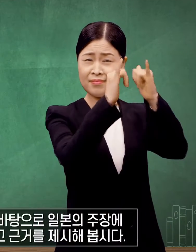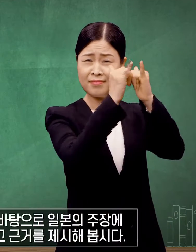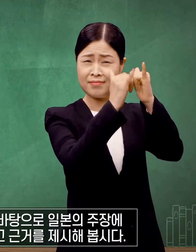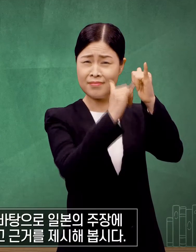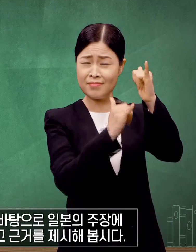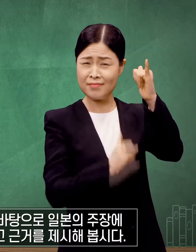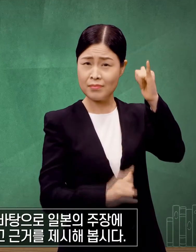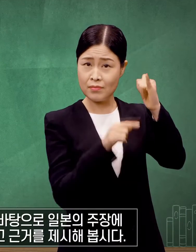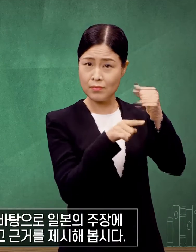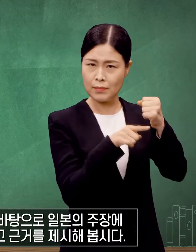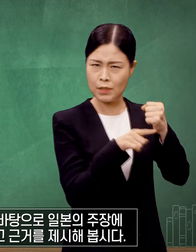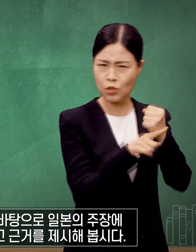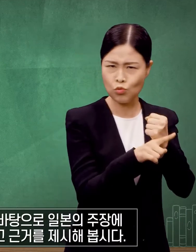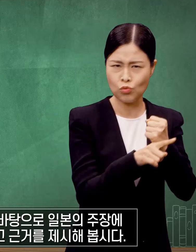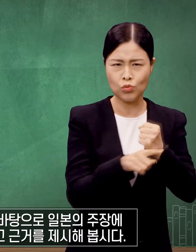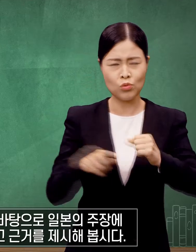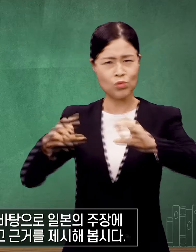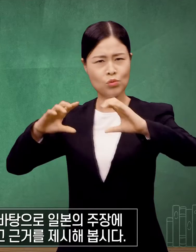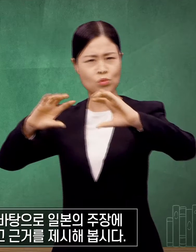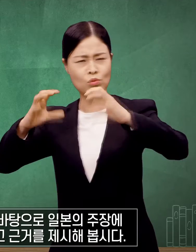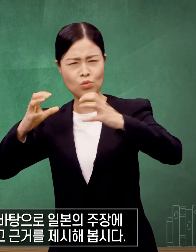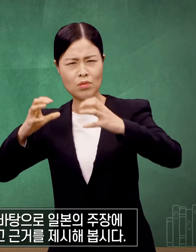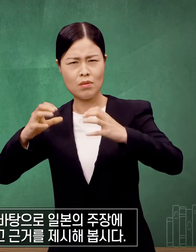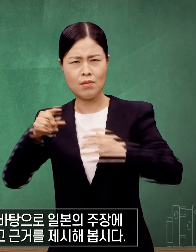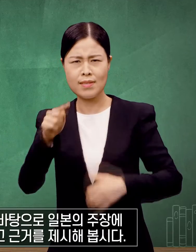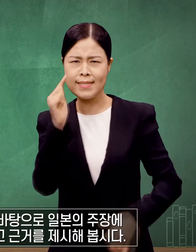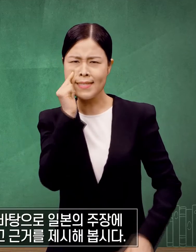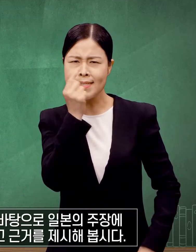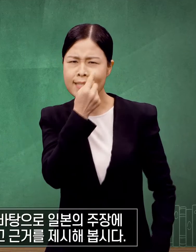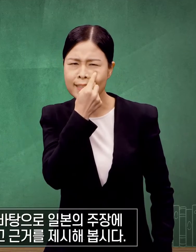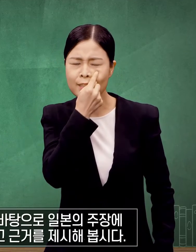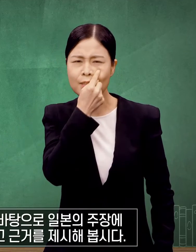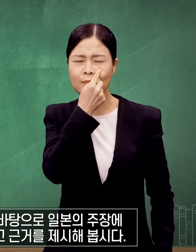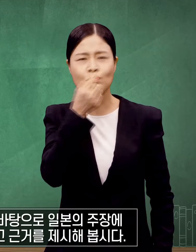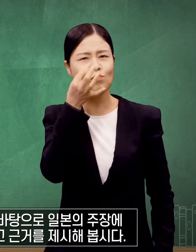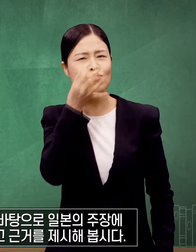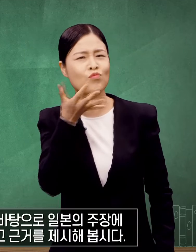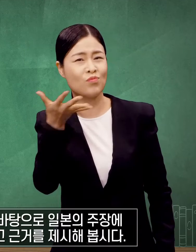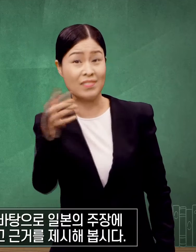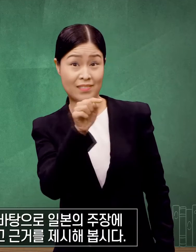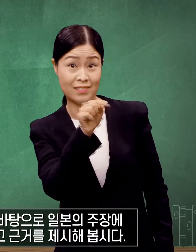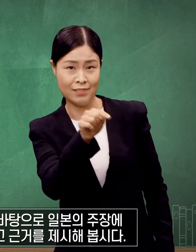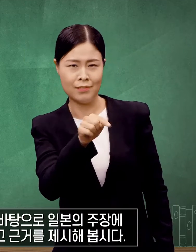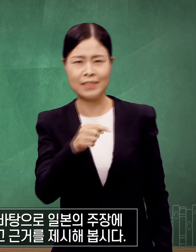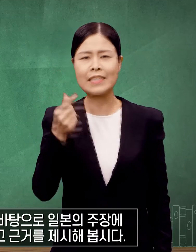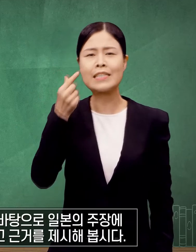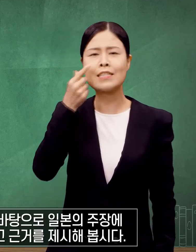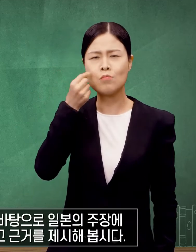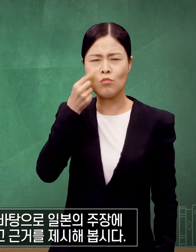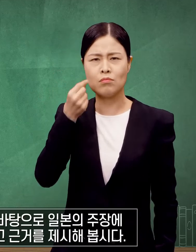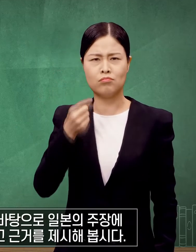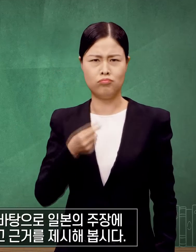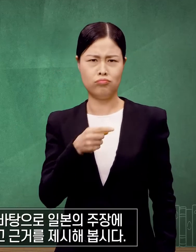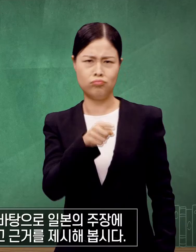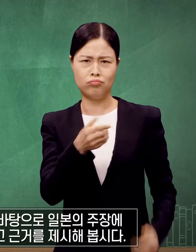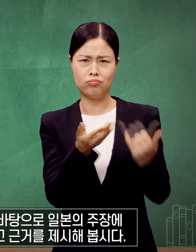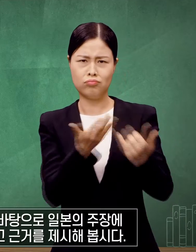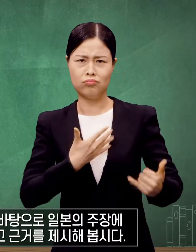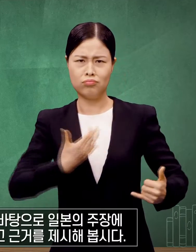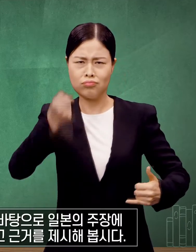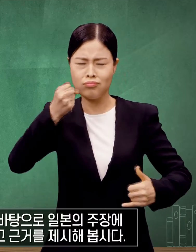역사적 근거와 국제적 논리를 바탕으로 일본의 주장에